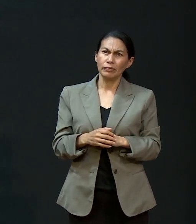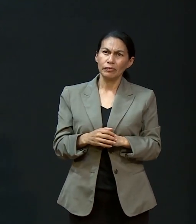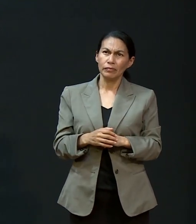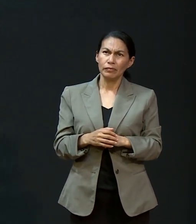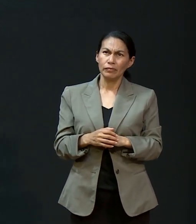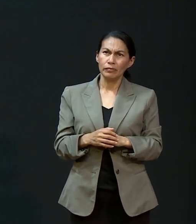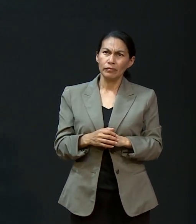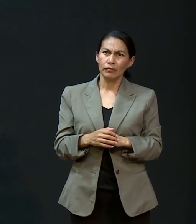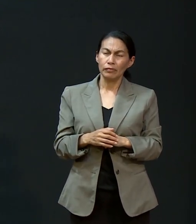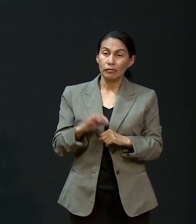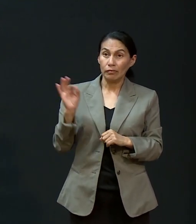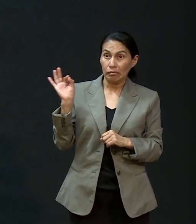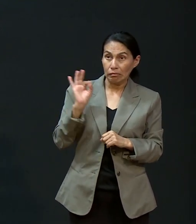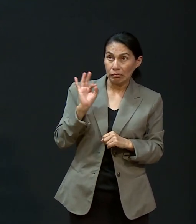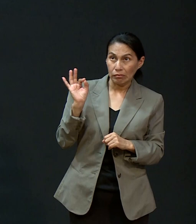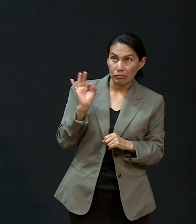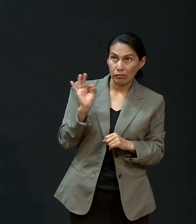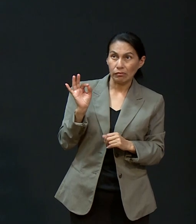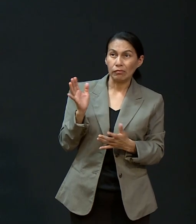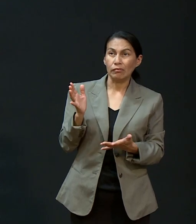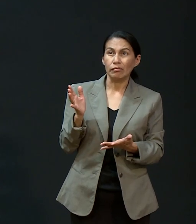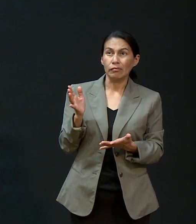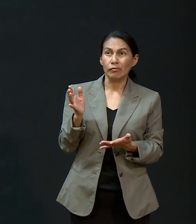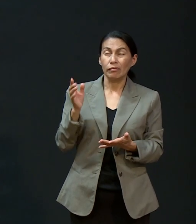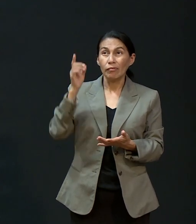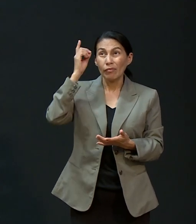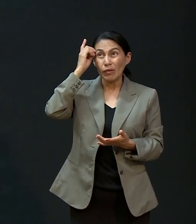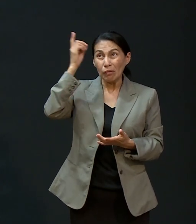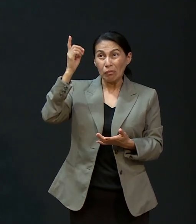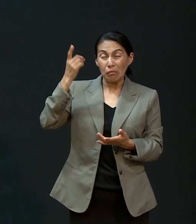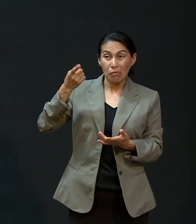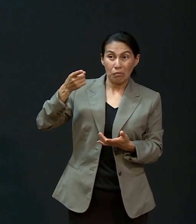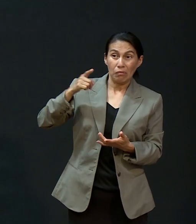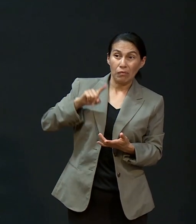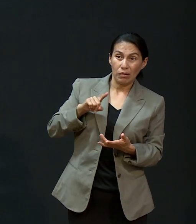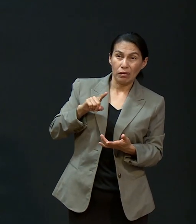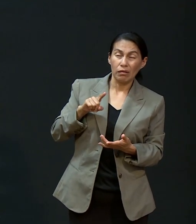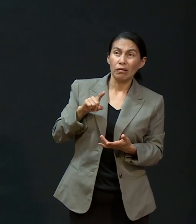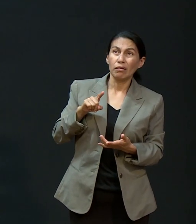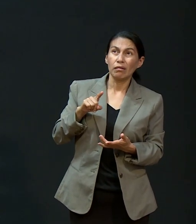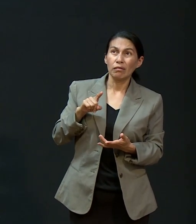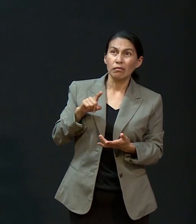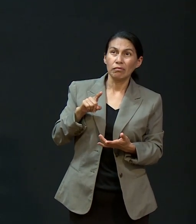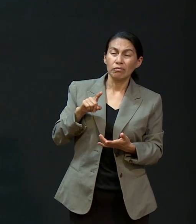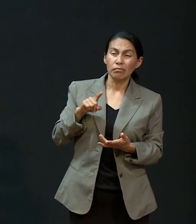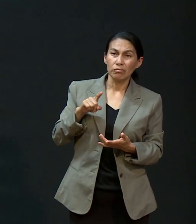debo de estar? Y tal vez no digo que Dios mande esto para